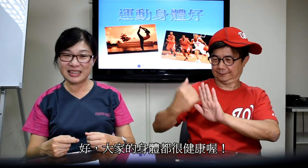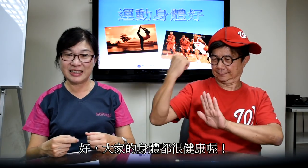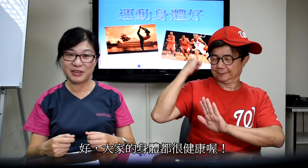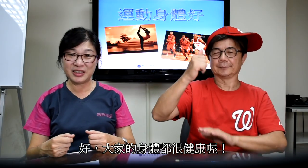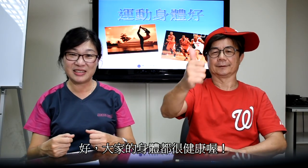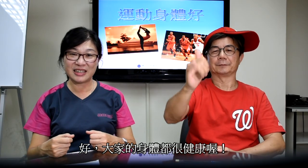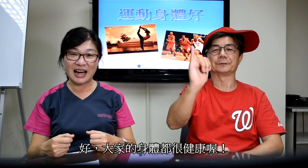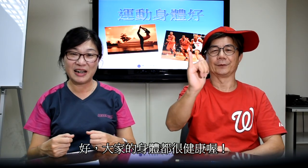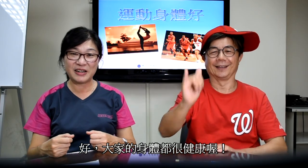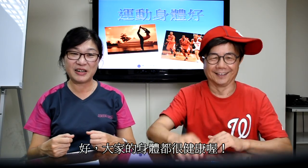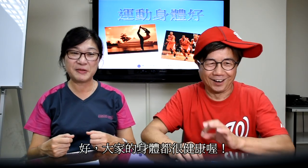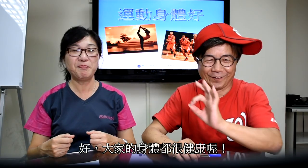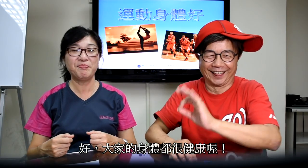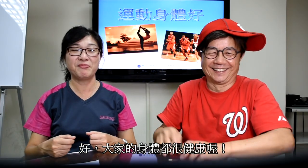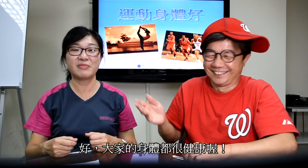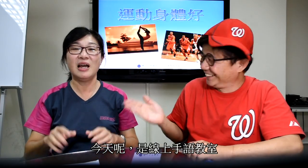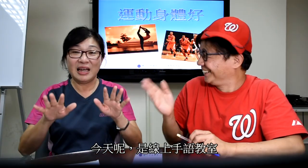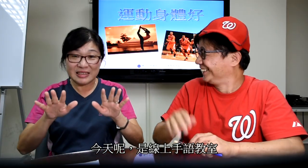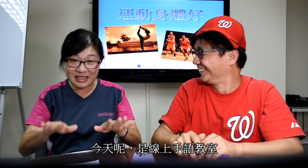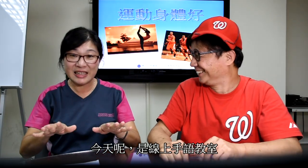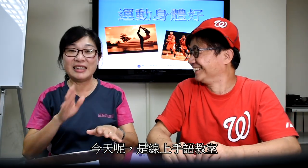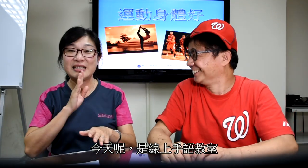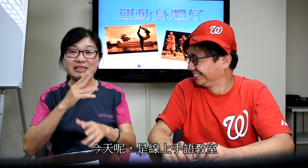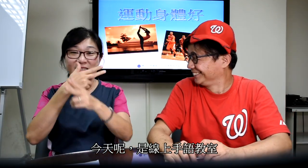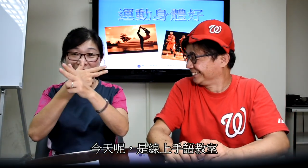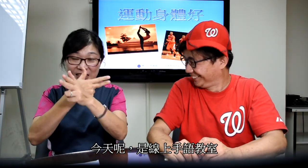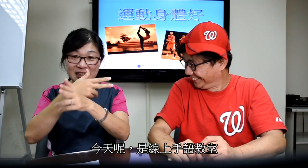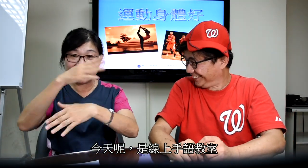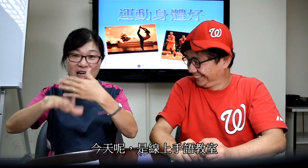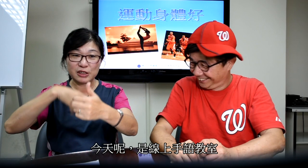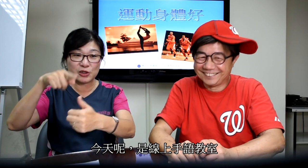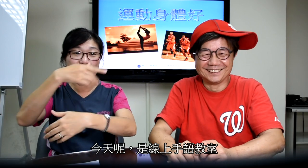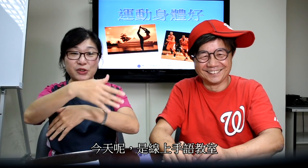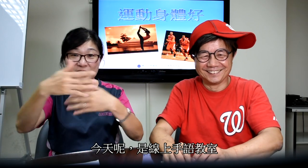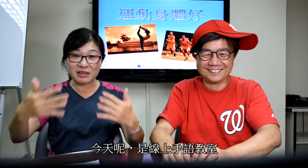体都很健康哦。今天呢是线上手语教室